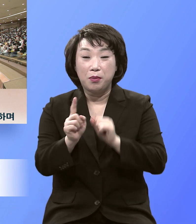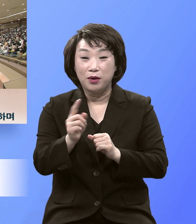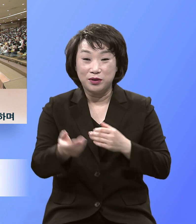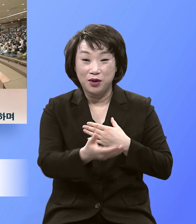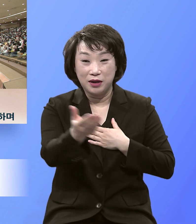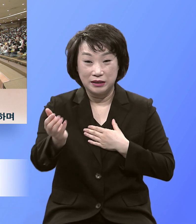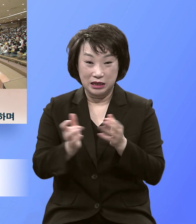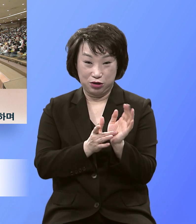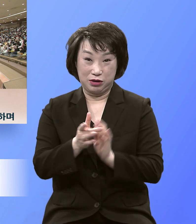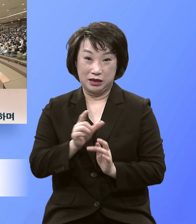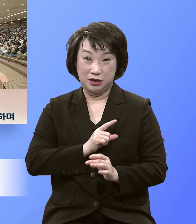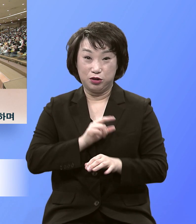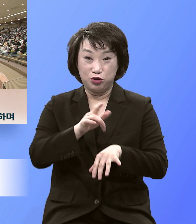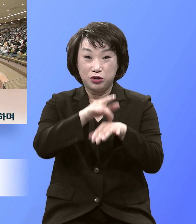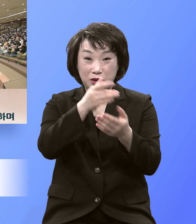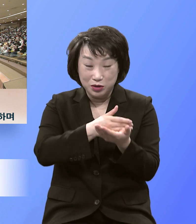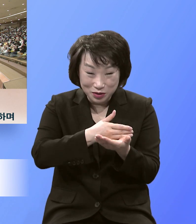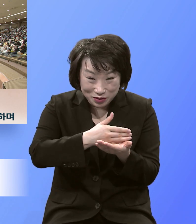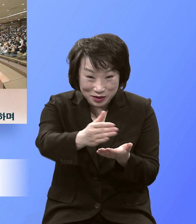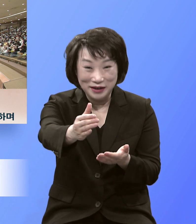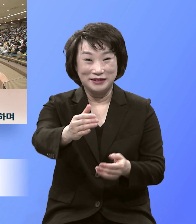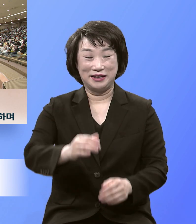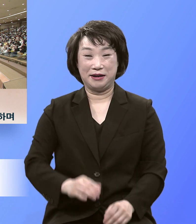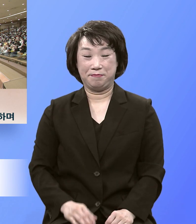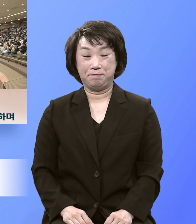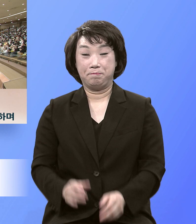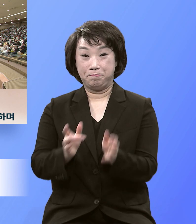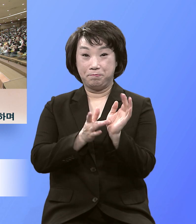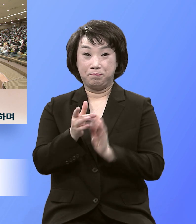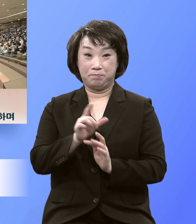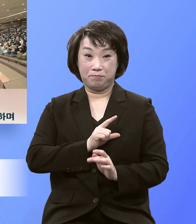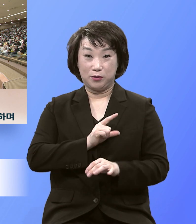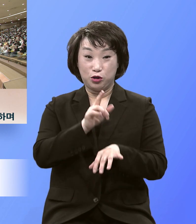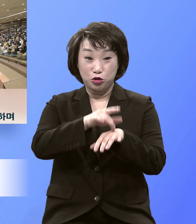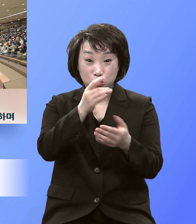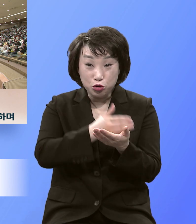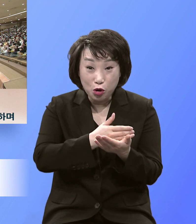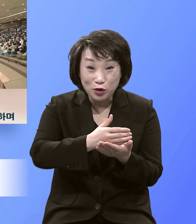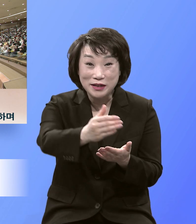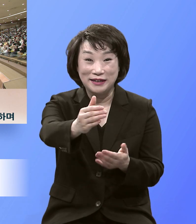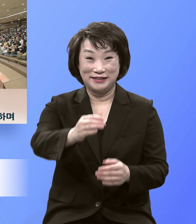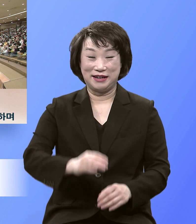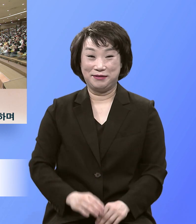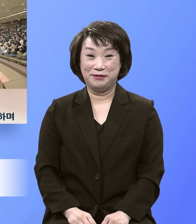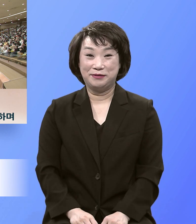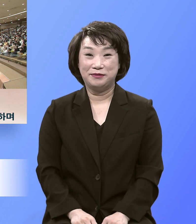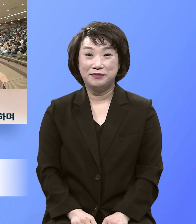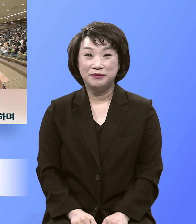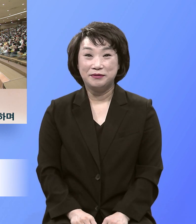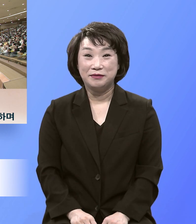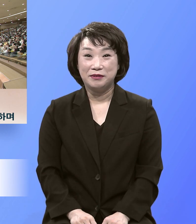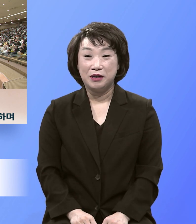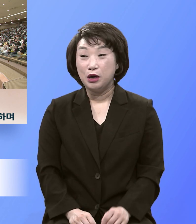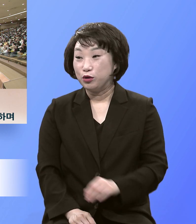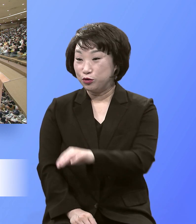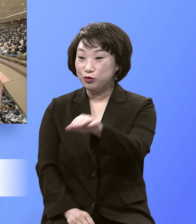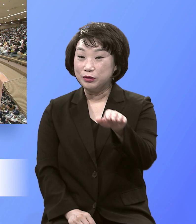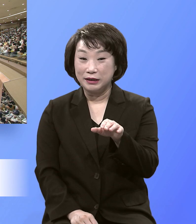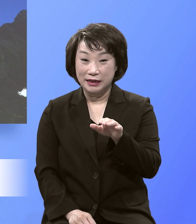곧 저희가 내 이름으로 귀신을 쫓아내며 내 이름으로 귀신을 쫓아내며. 이게